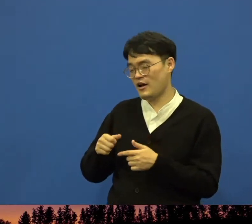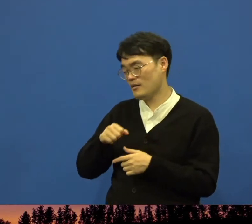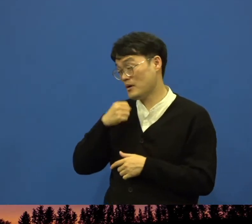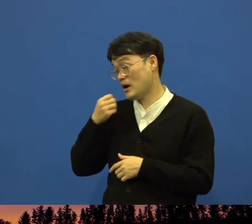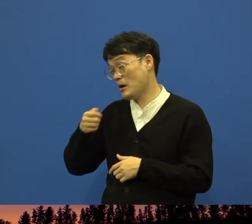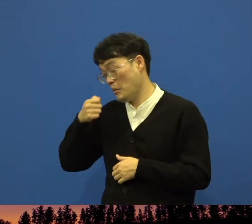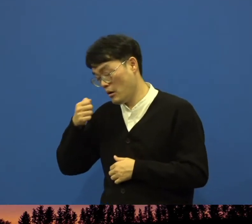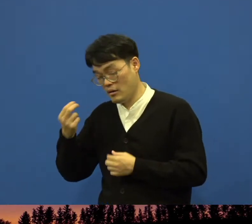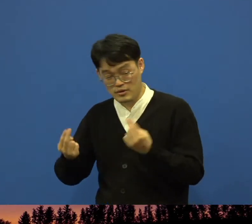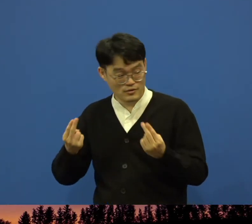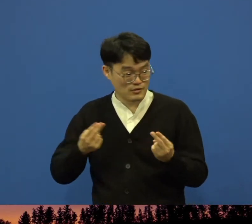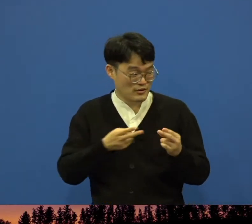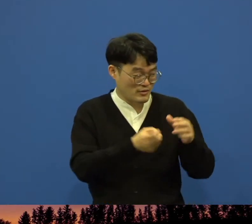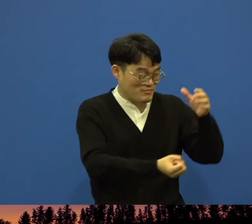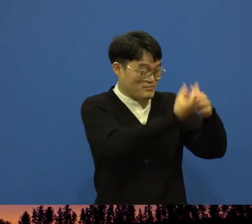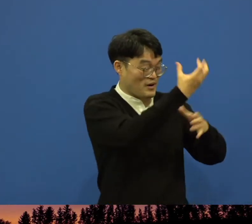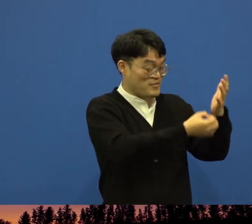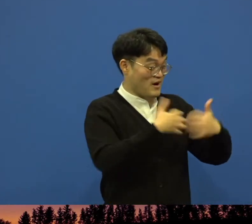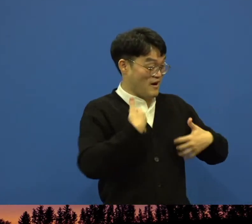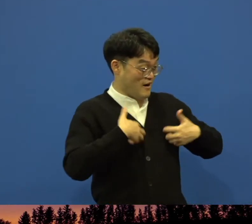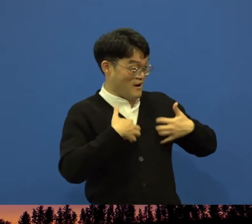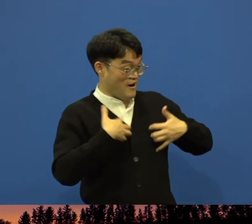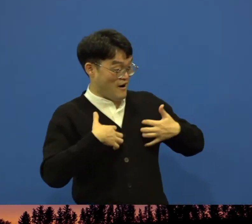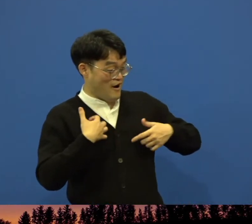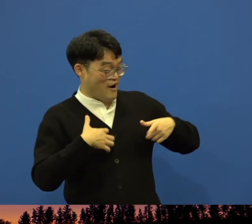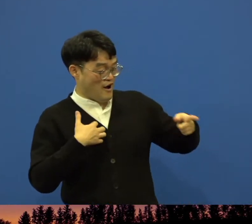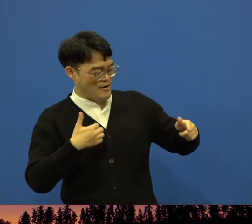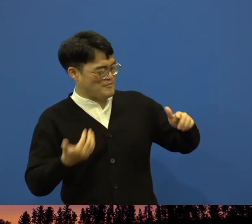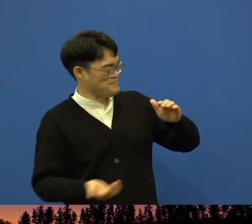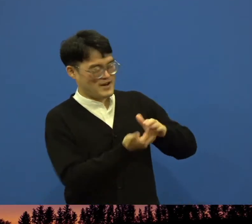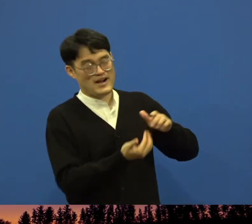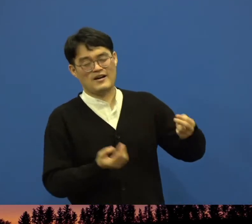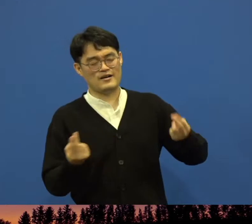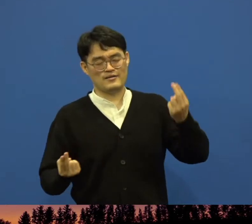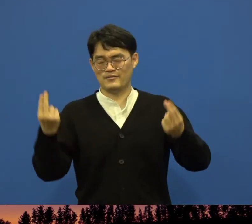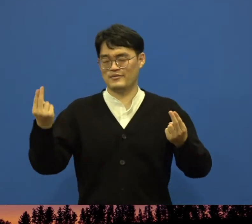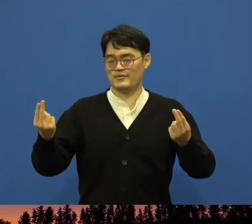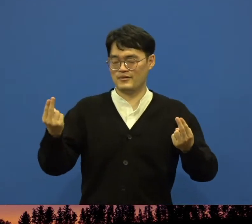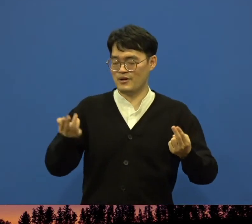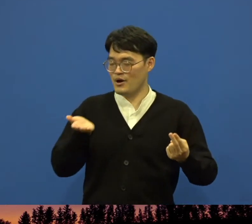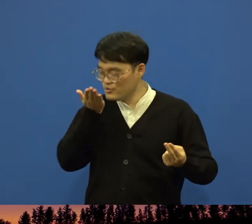클래스가 다르다는 게 이 즐거움의 클래스가 다르다는 거예요, 여러분.